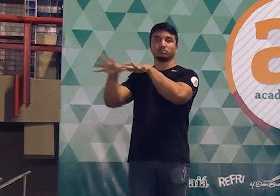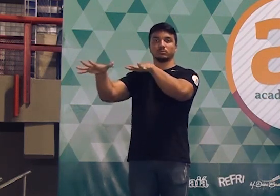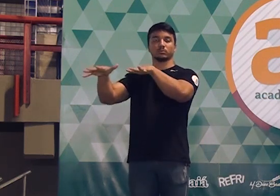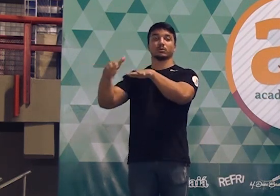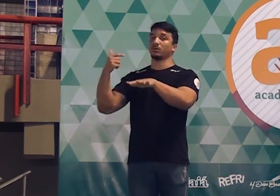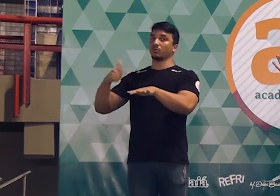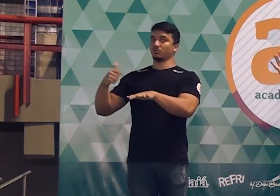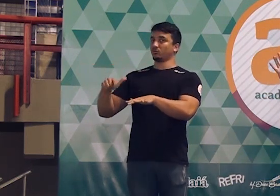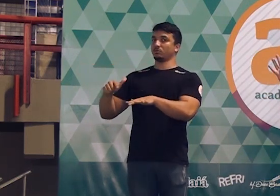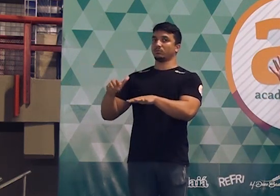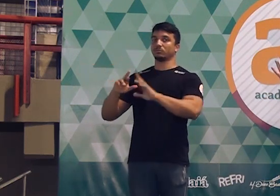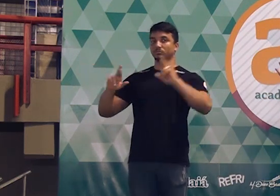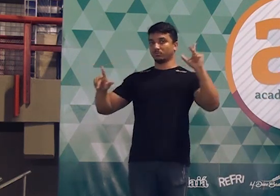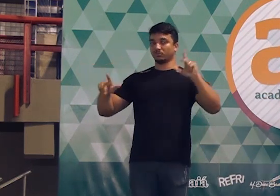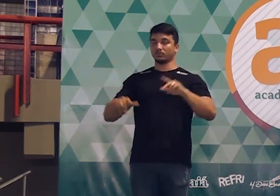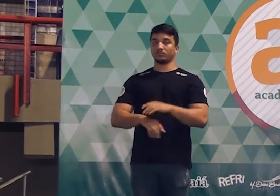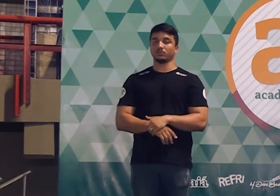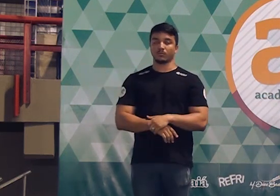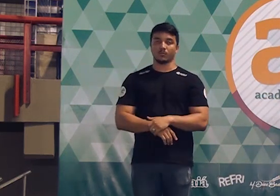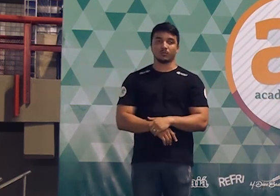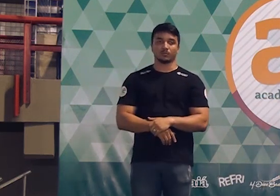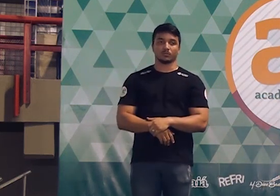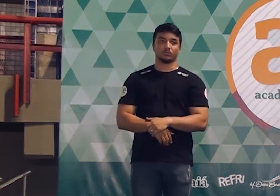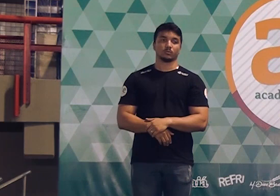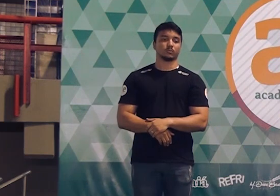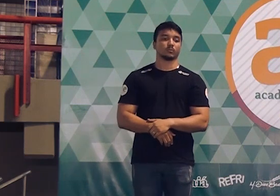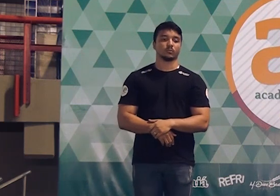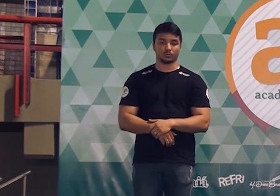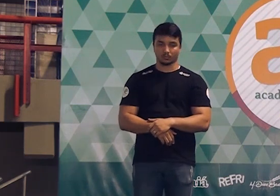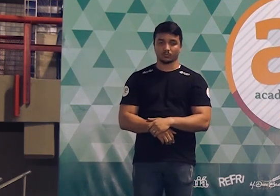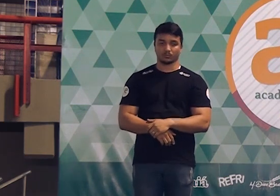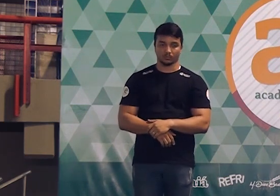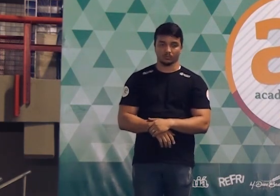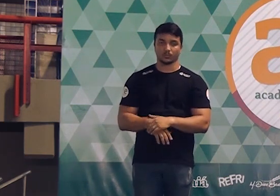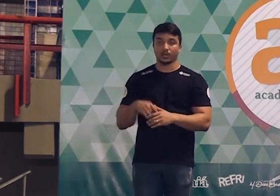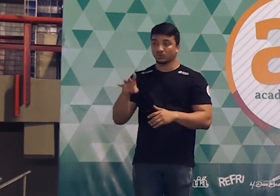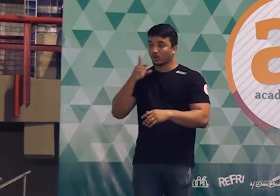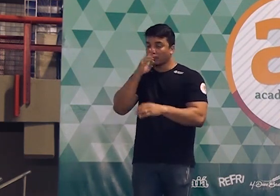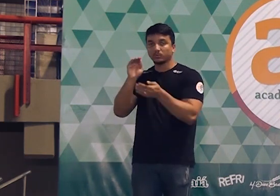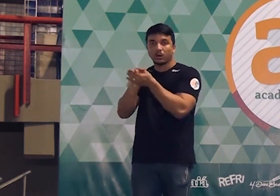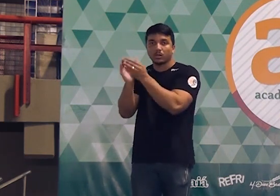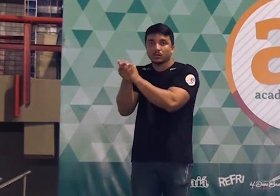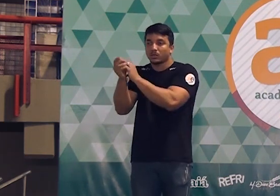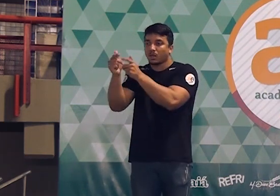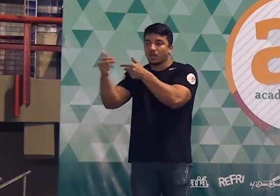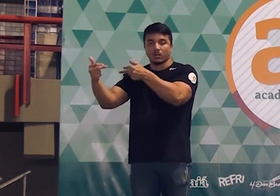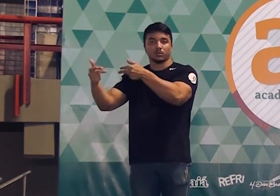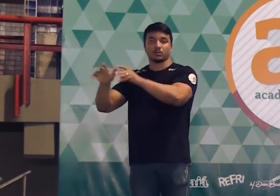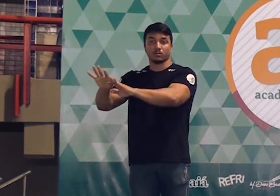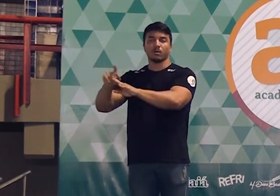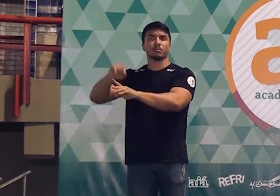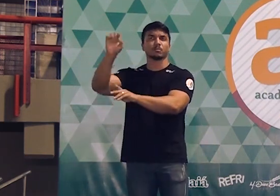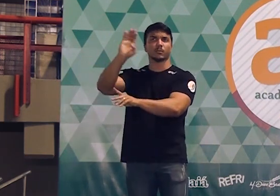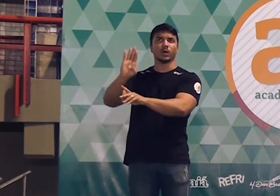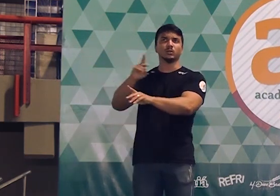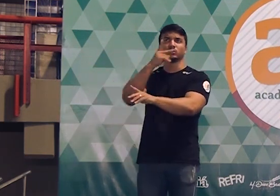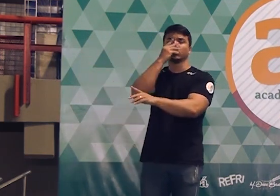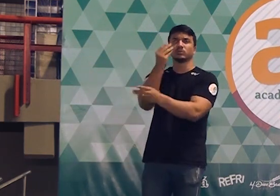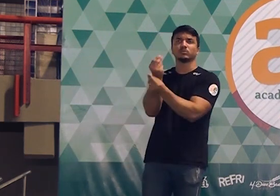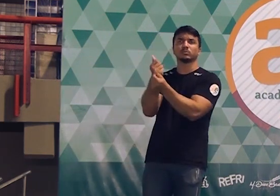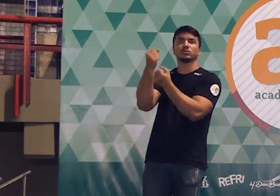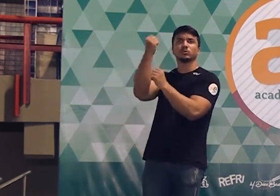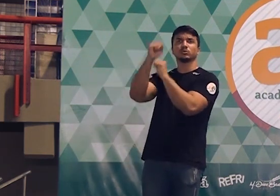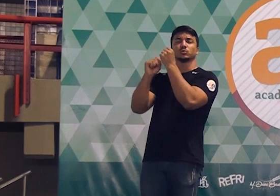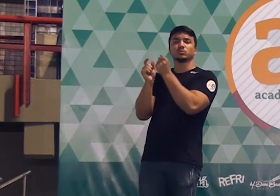Aí é diferente. Tá beleza? Estão comigo? Era muito artesanal. Professor, mas o Brasil praticamente não tinha